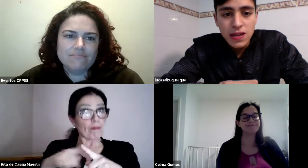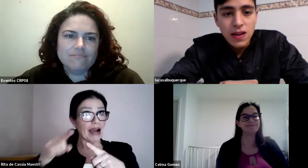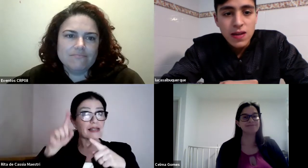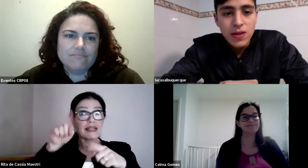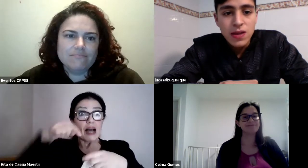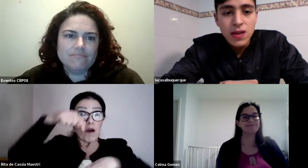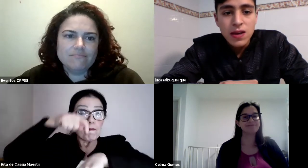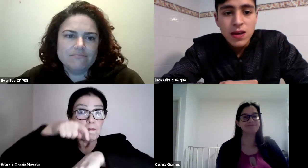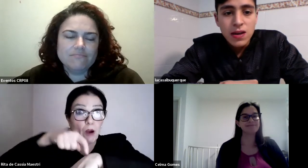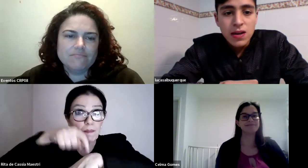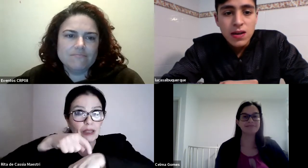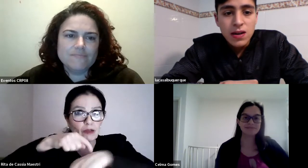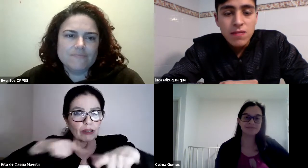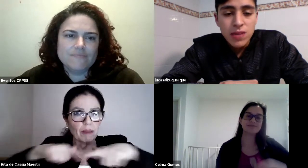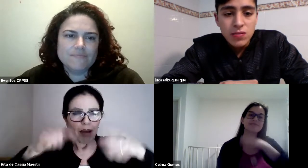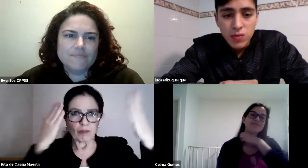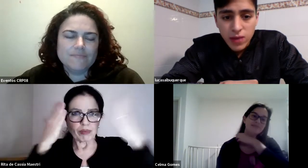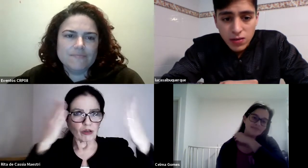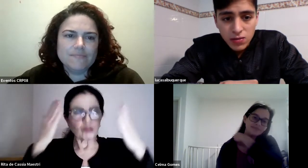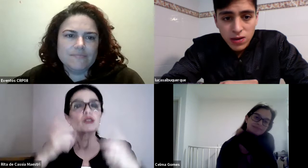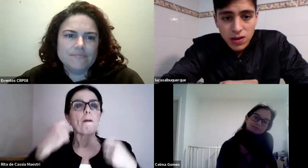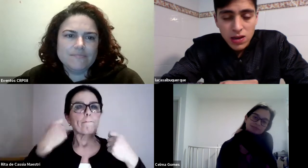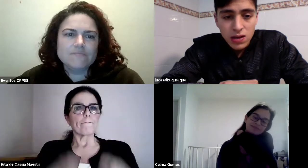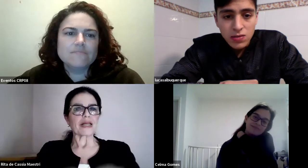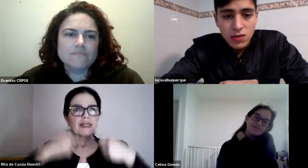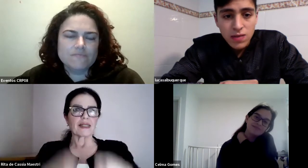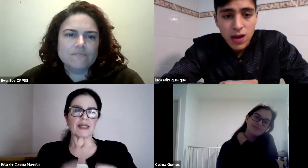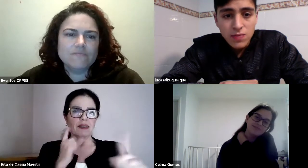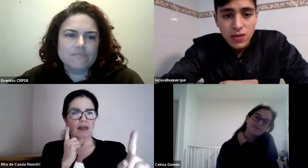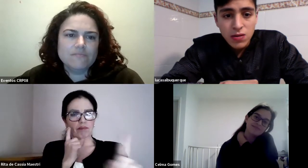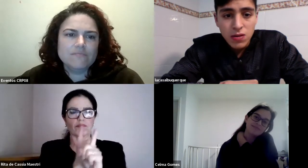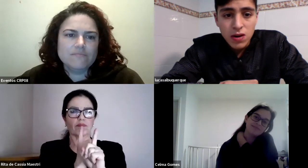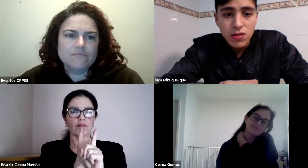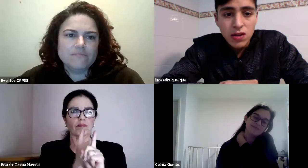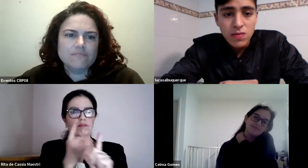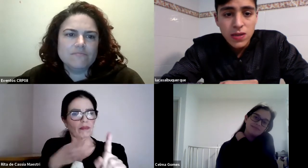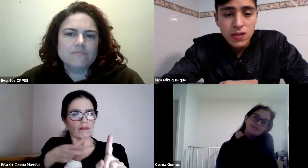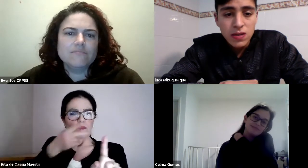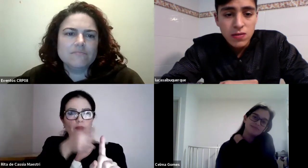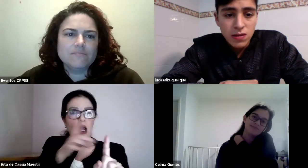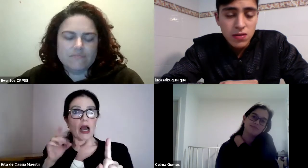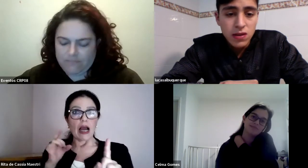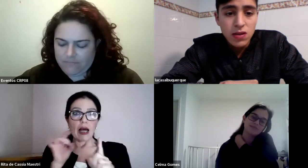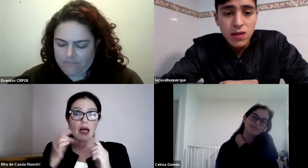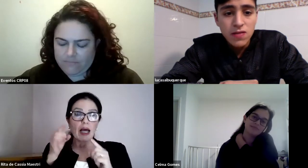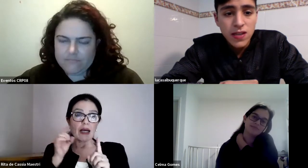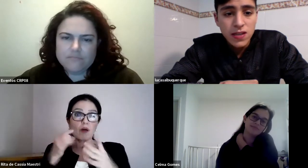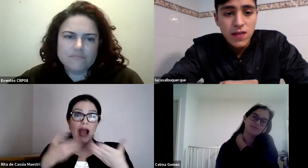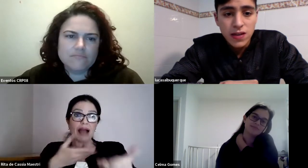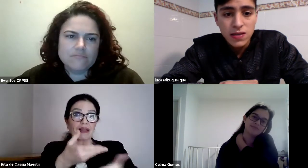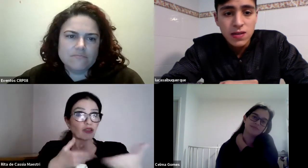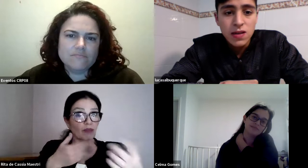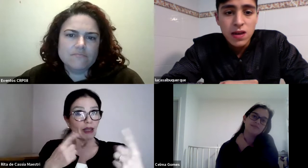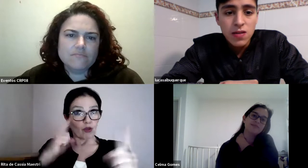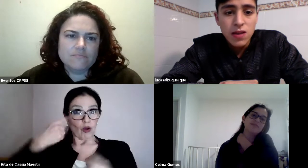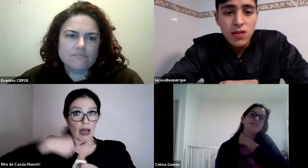excelente intérprete, mas no momento do trabalho psicológico, a gente precisa de um atendimento face a